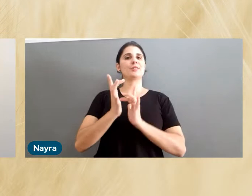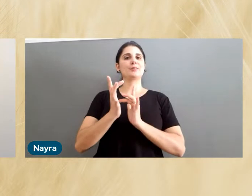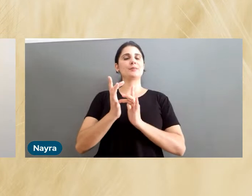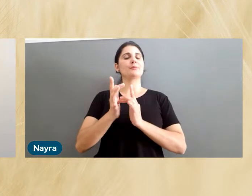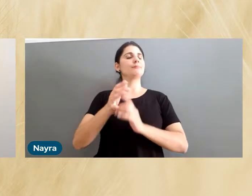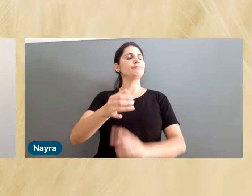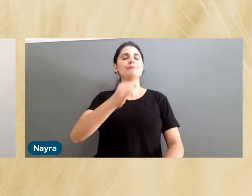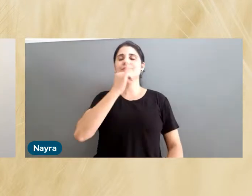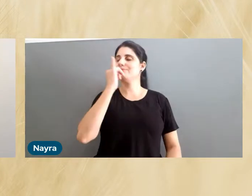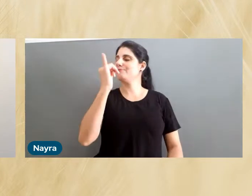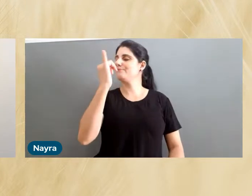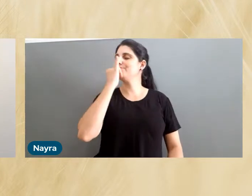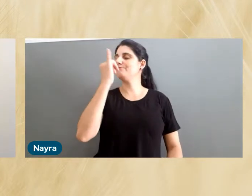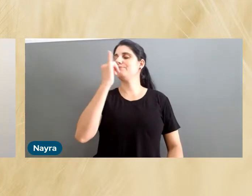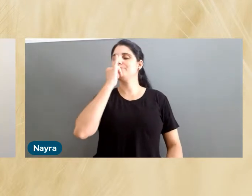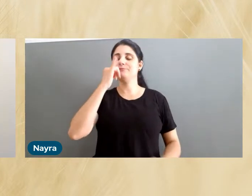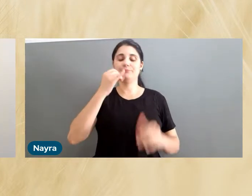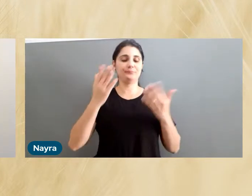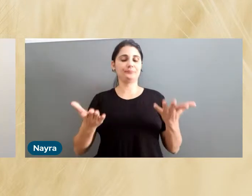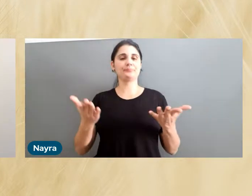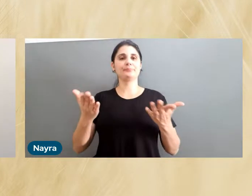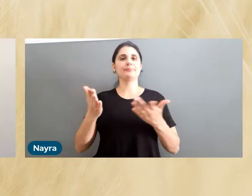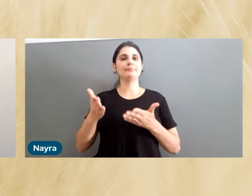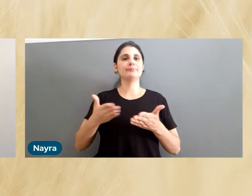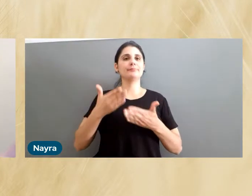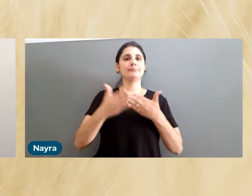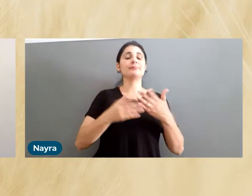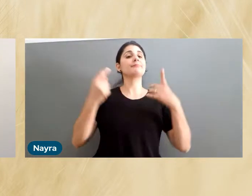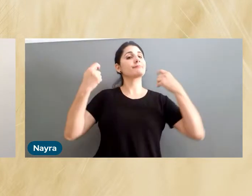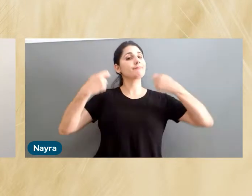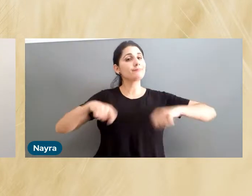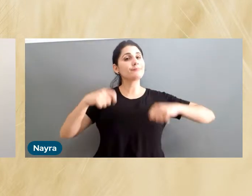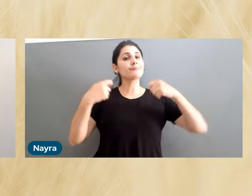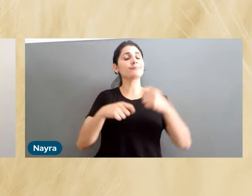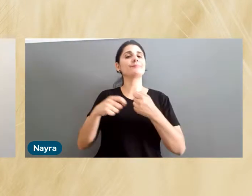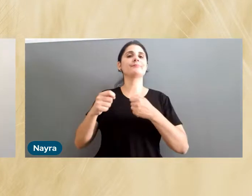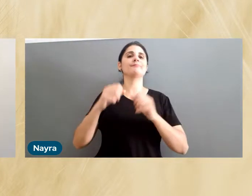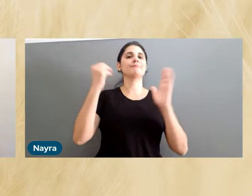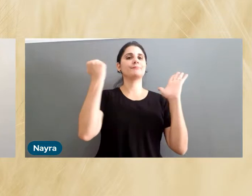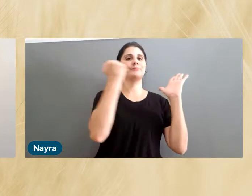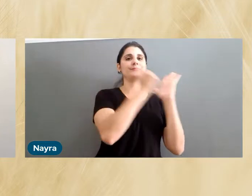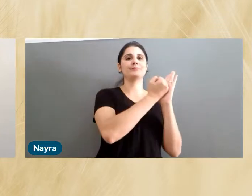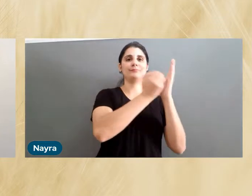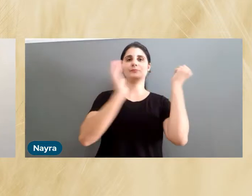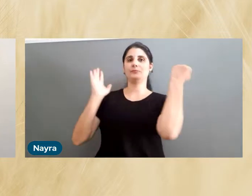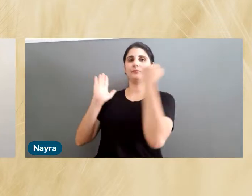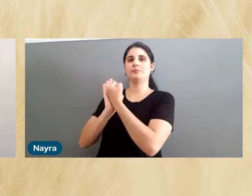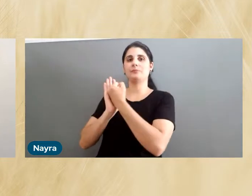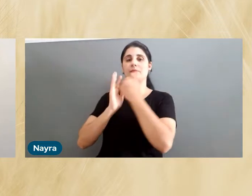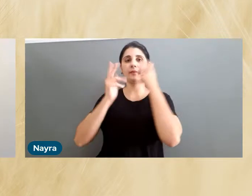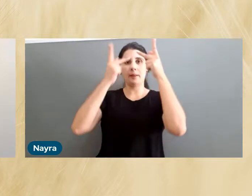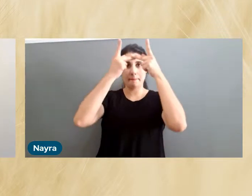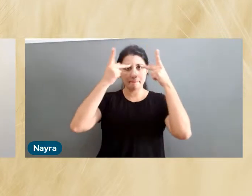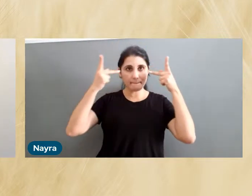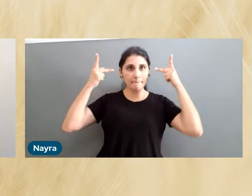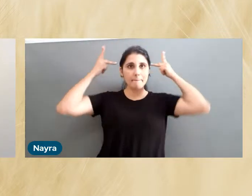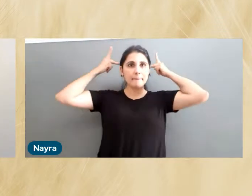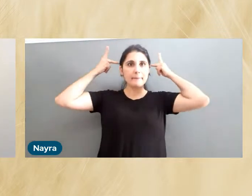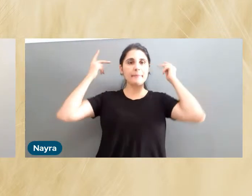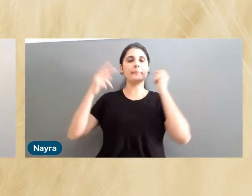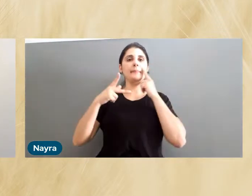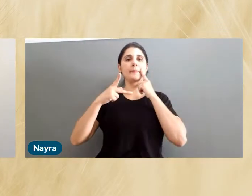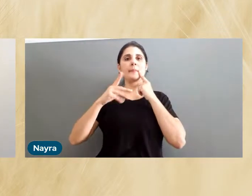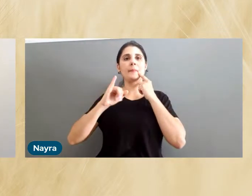notável. Porque quando está naqueles momentos que precederiam a sua crucificação, Pilatos se dirige até ele e começa